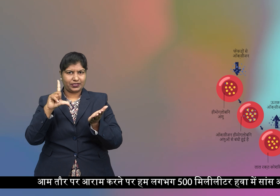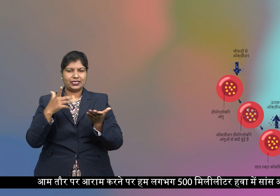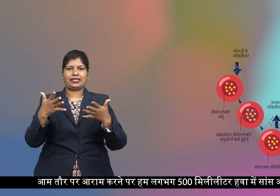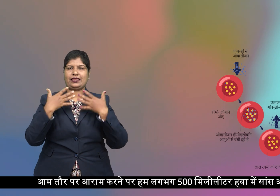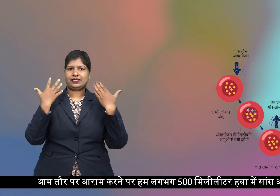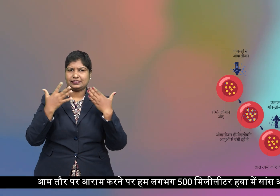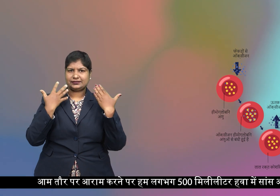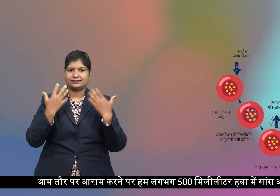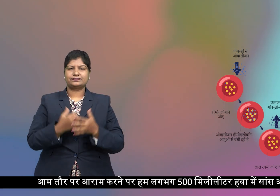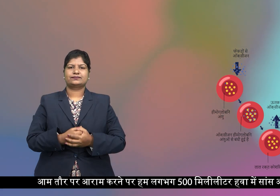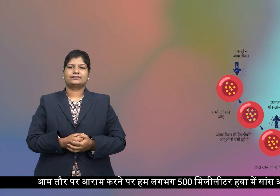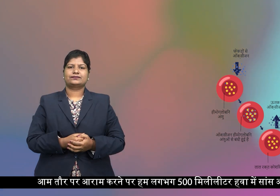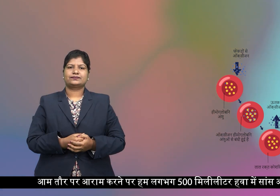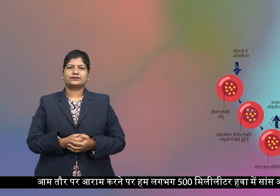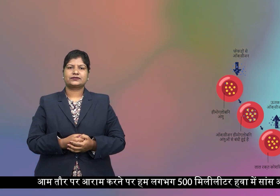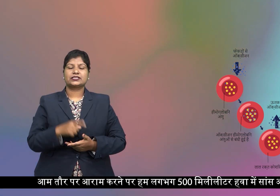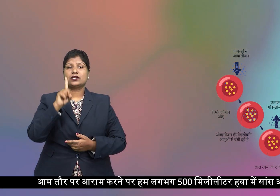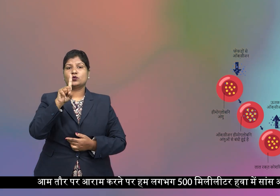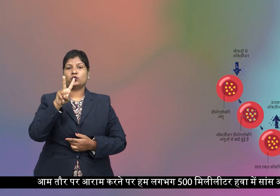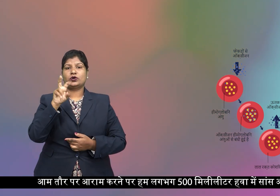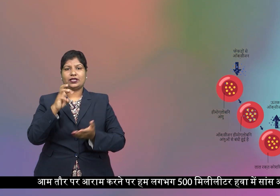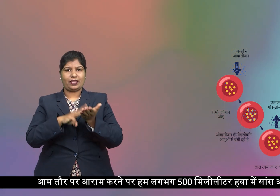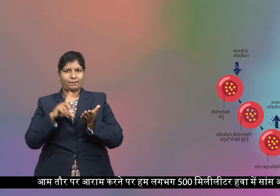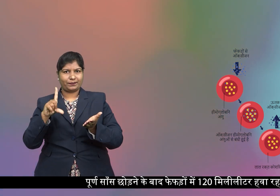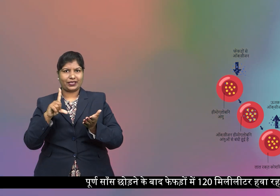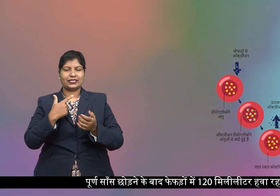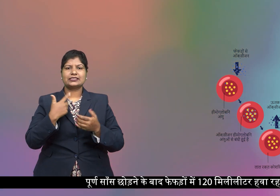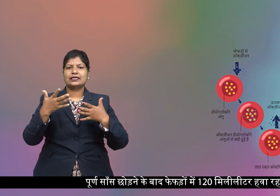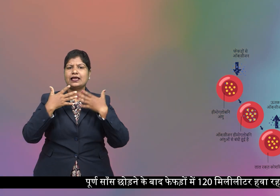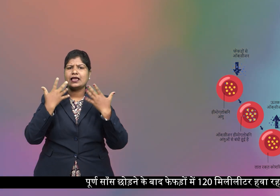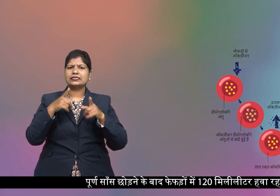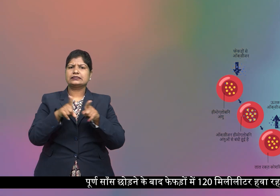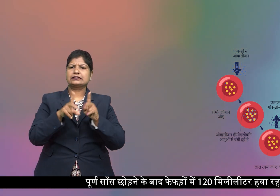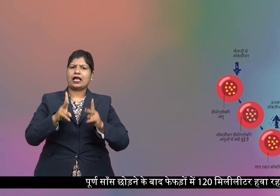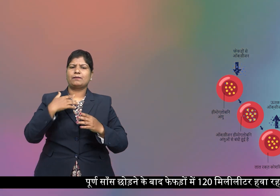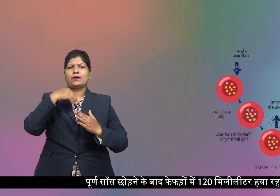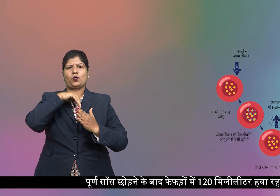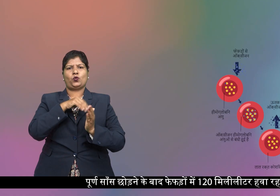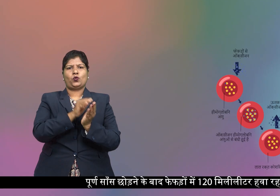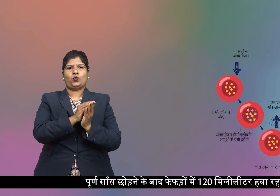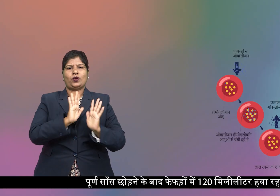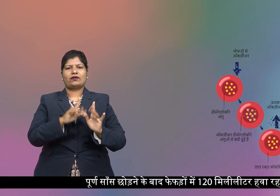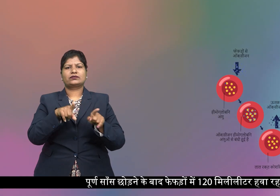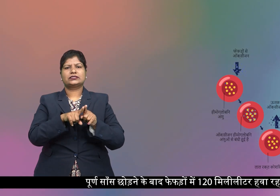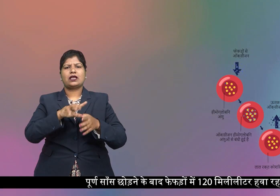सांस अंदर या बाहर लेते हैं। पूर्ण सांस छोड़ने के बाद फेफड़ों